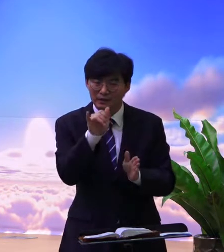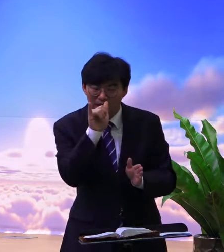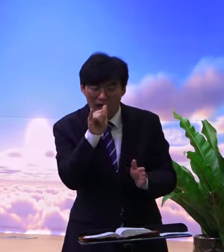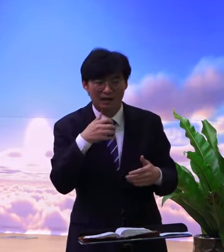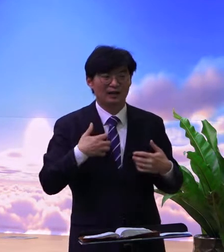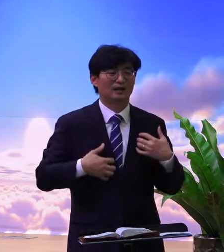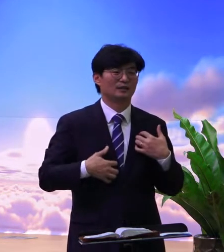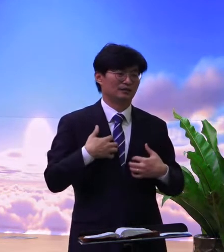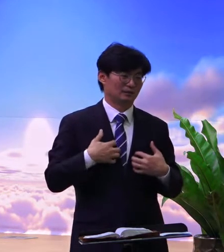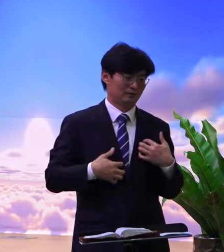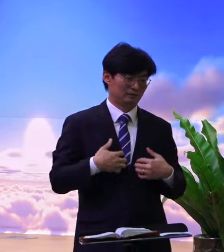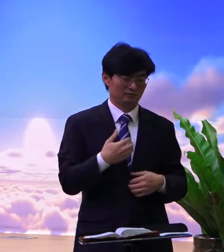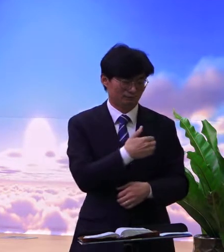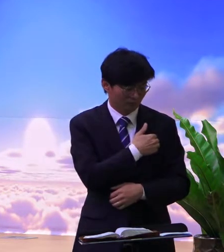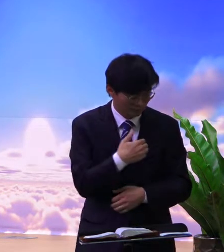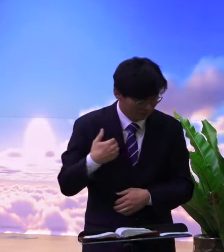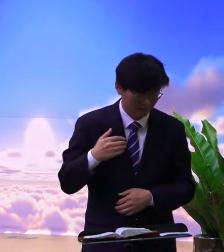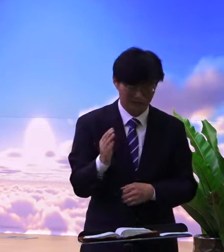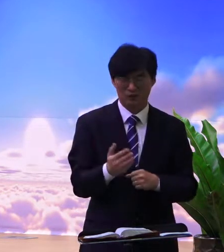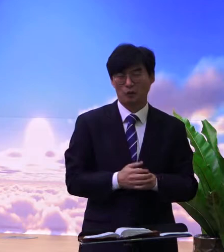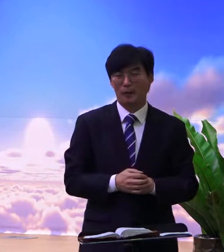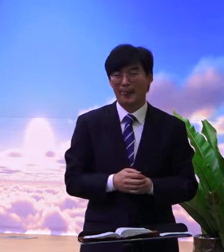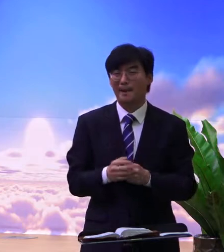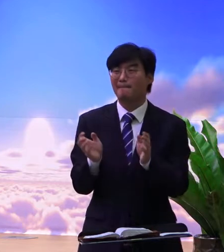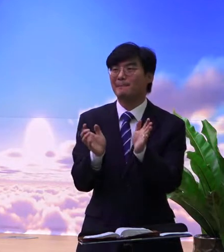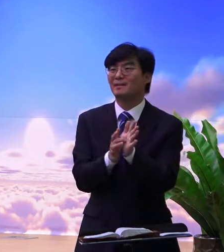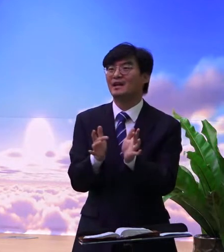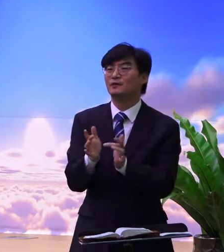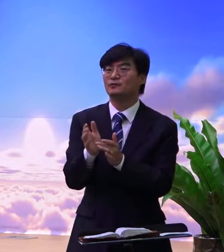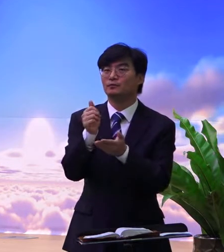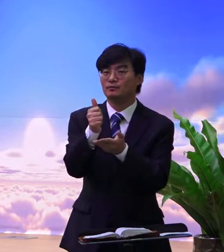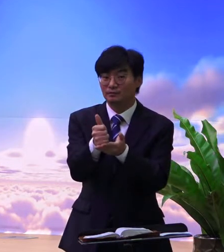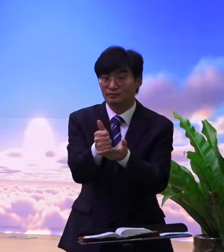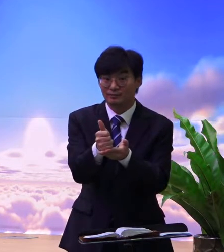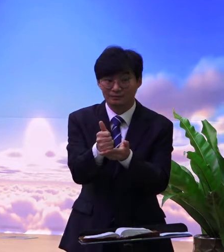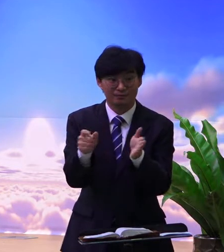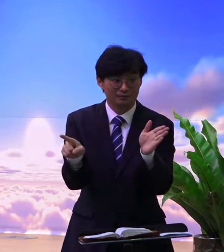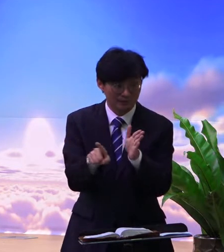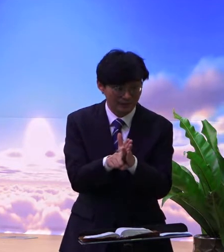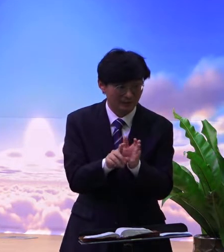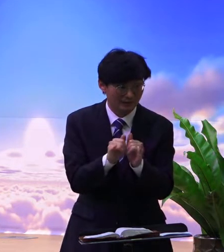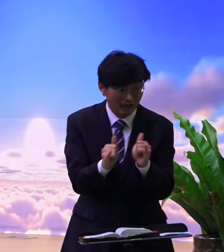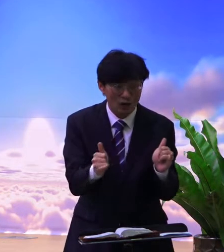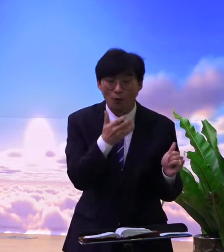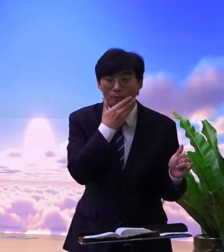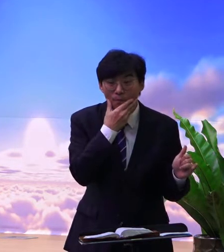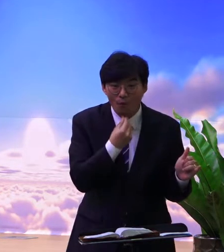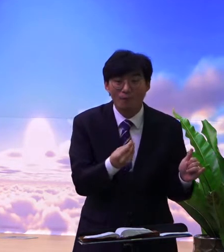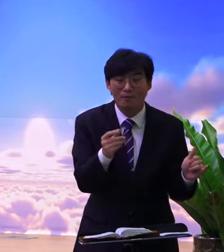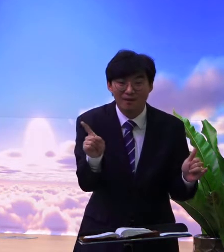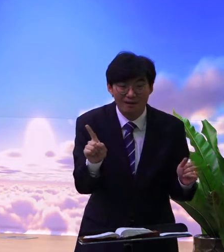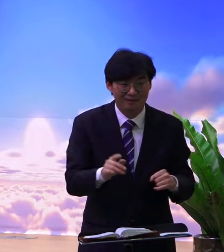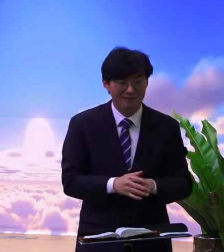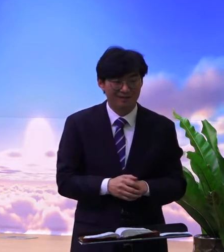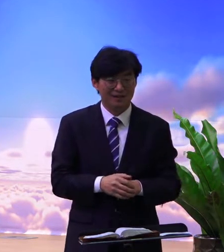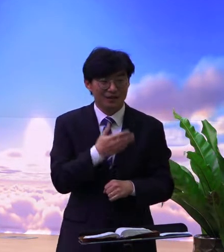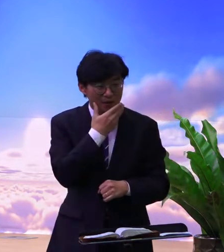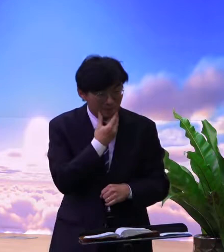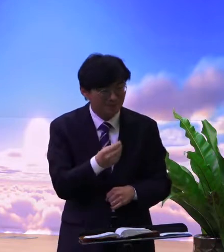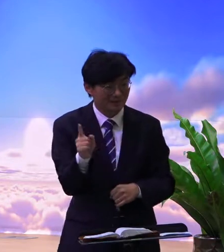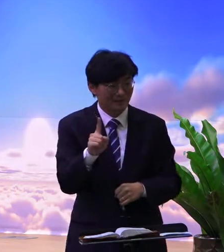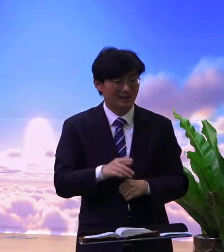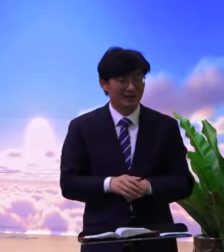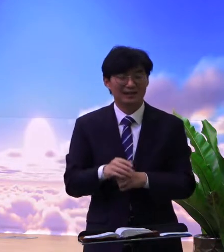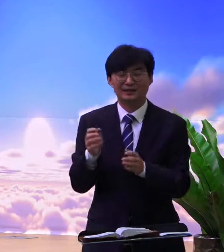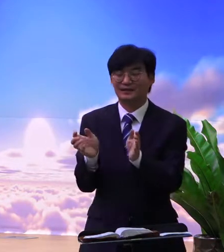생각합니다. 예수 믿는 사람의 최고의 복이 무엇일까? 그것은 평생토록 주님과 동행하면서 주님께